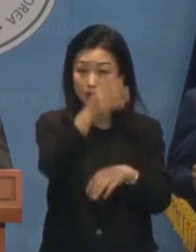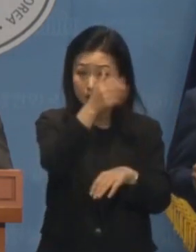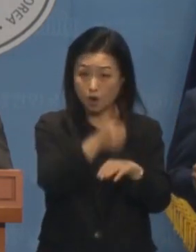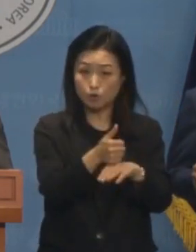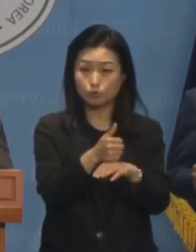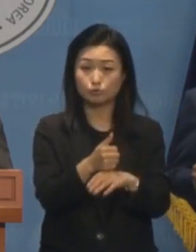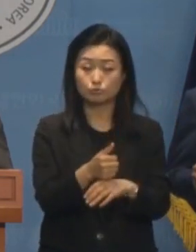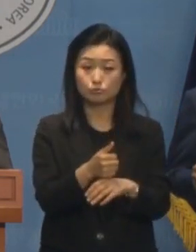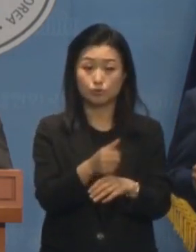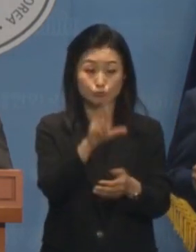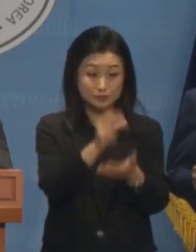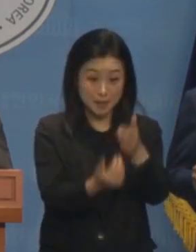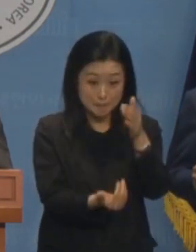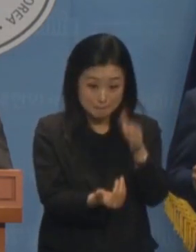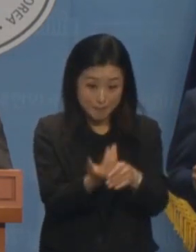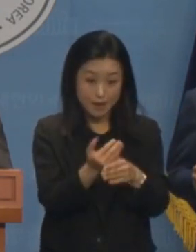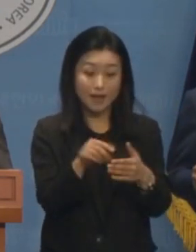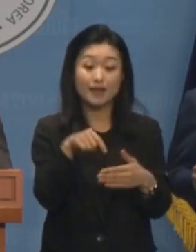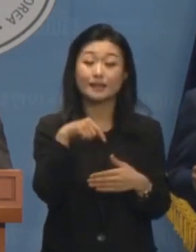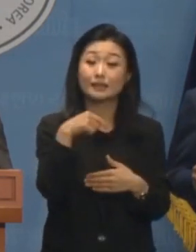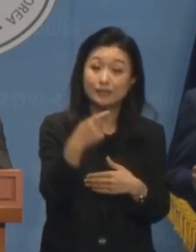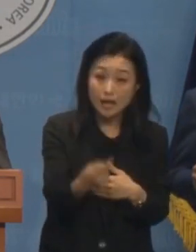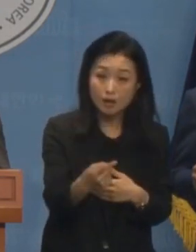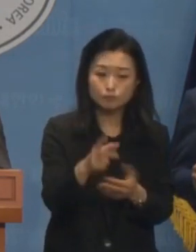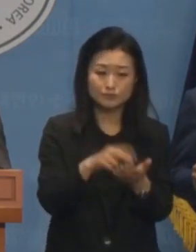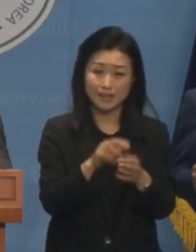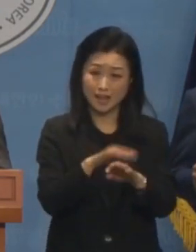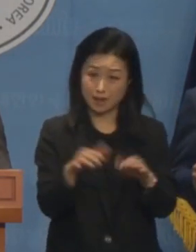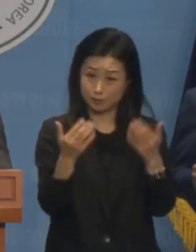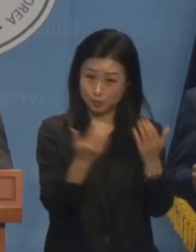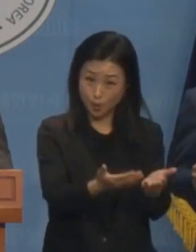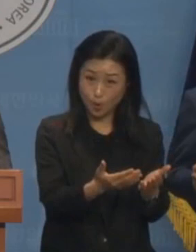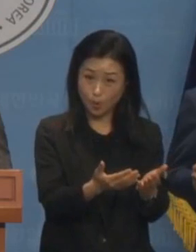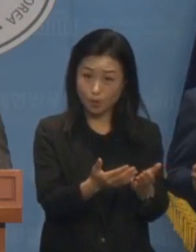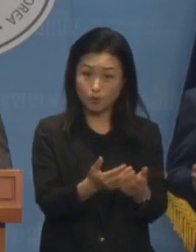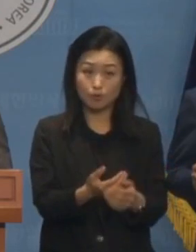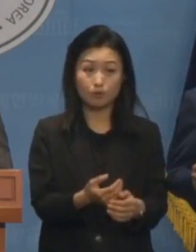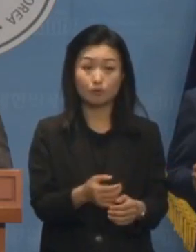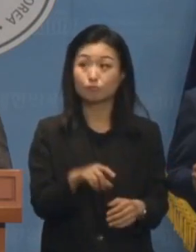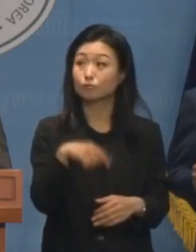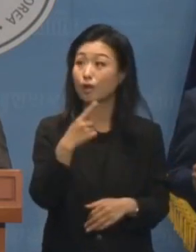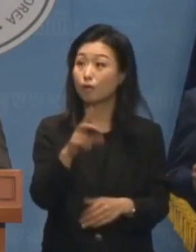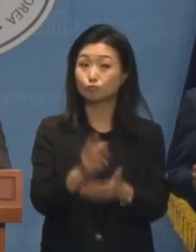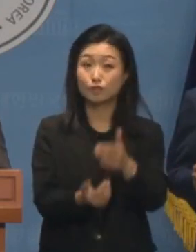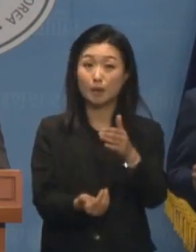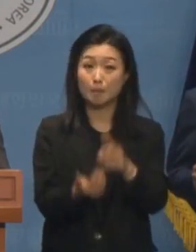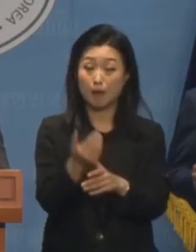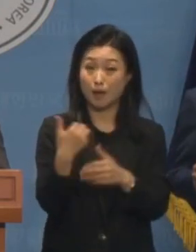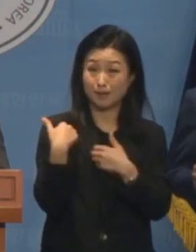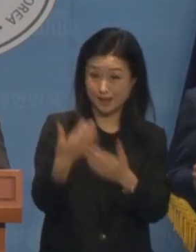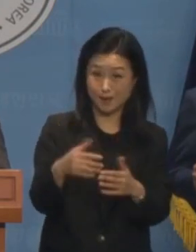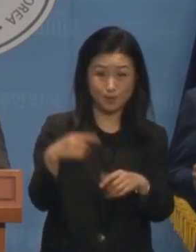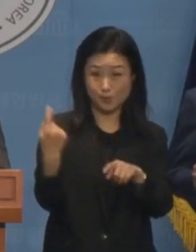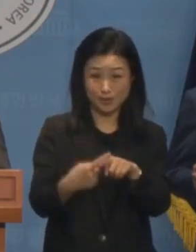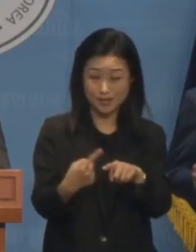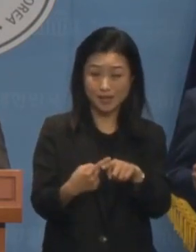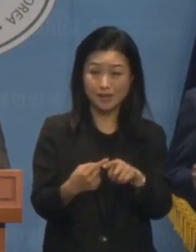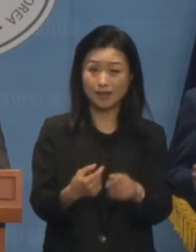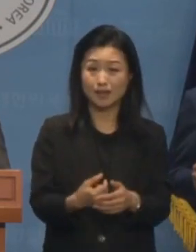것은 또다시 참사가 나기 전에는 아무것도 하지 않고 있겠다라고 하는 뜻입니다.